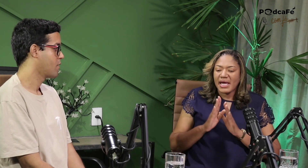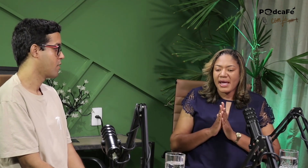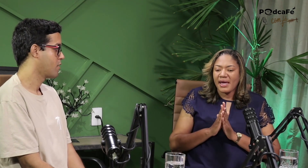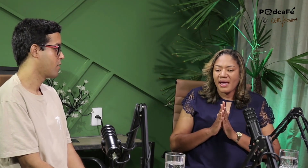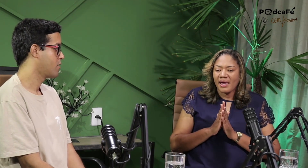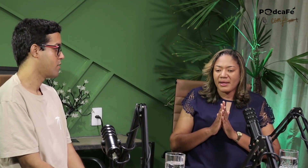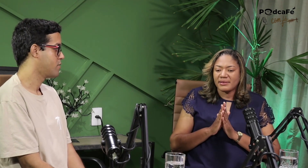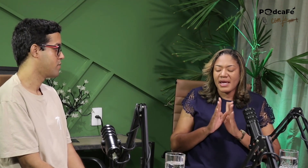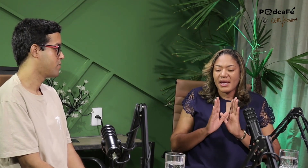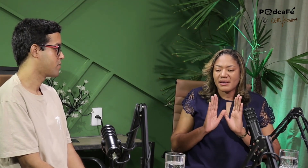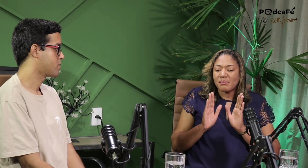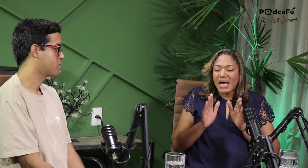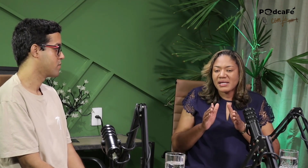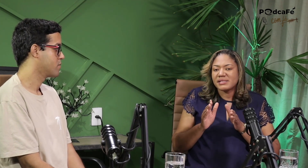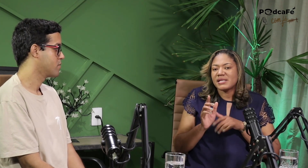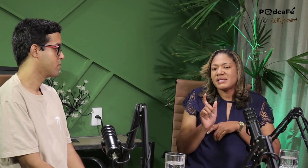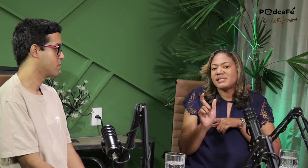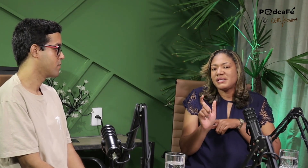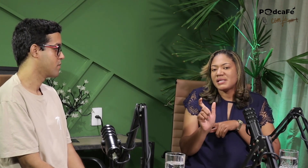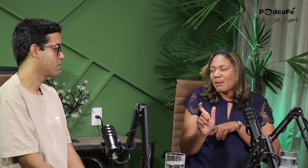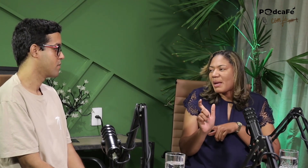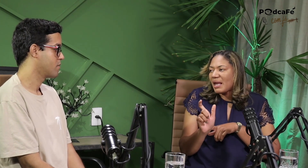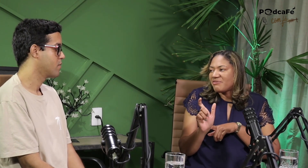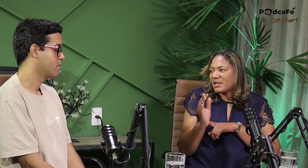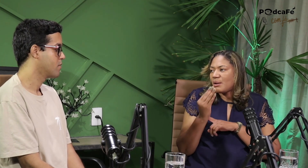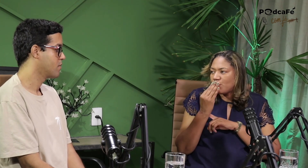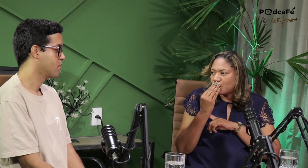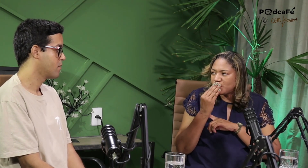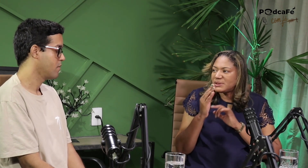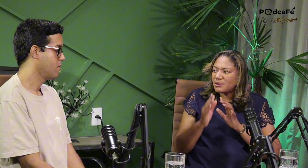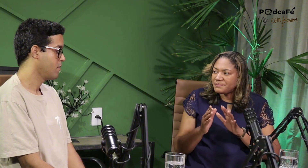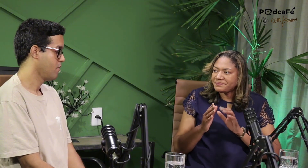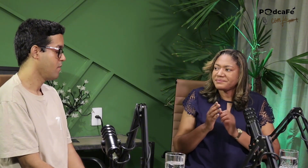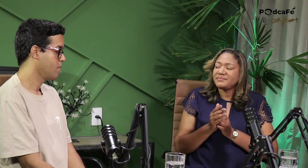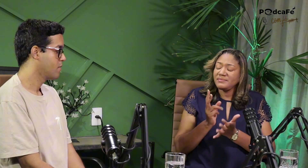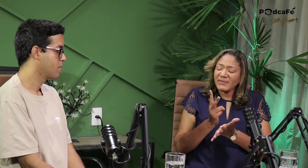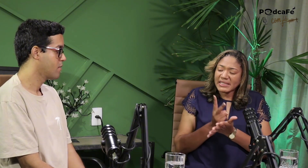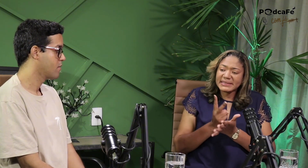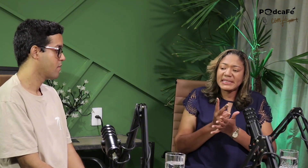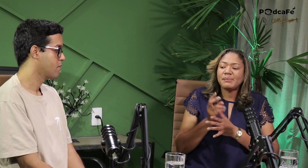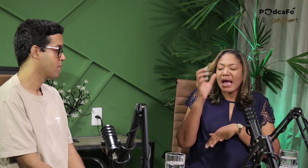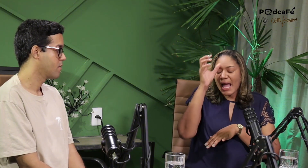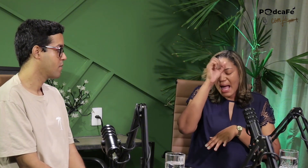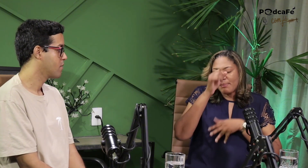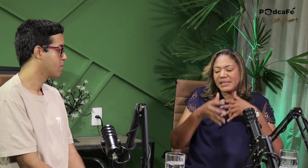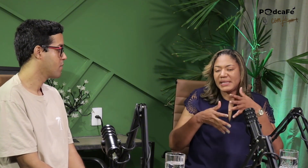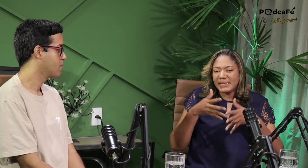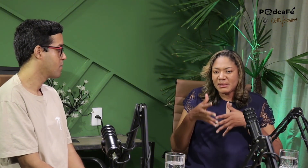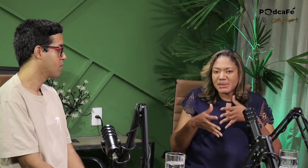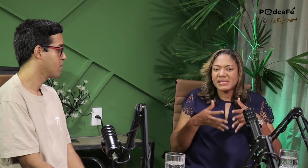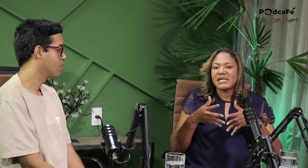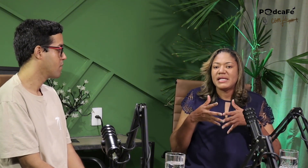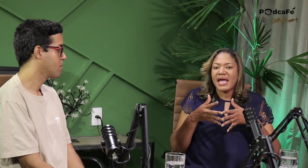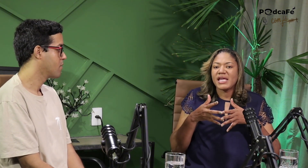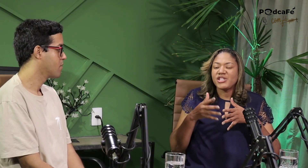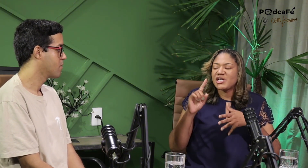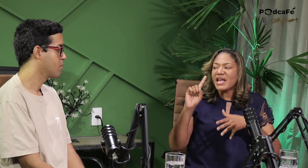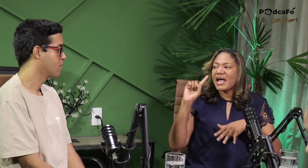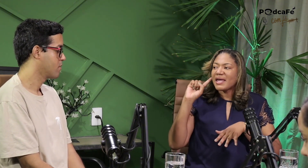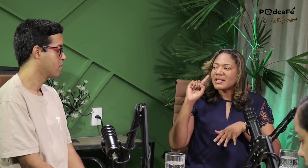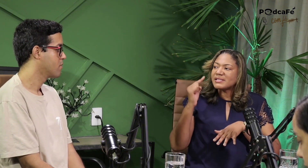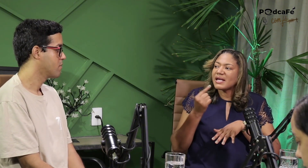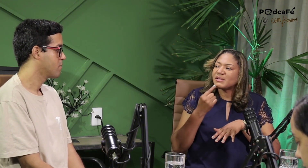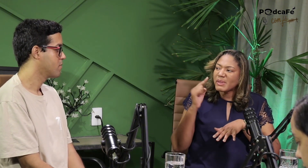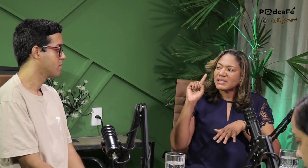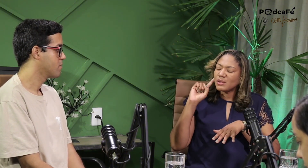pode ter mais essa palavra, né, mudo. Então, sempre aprender Libras, né, e